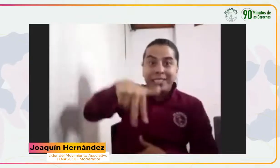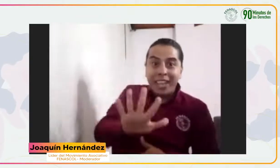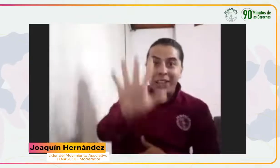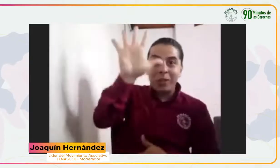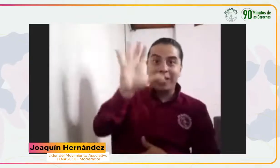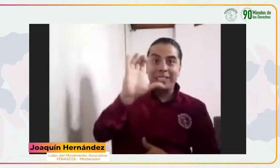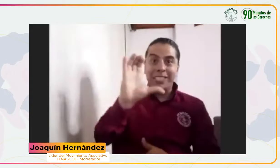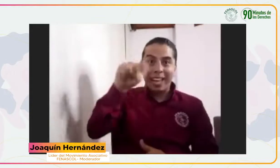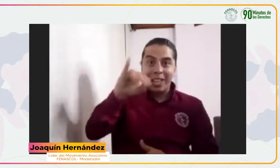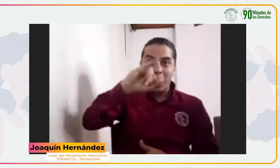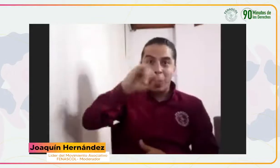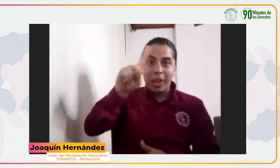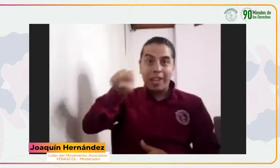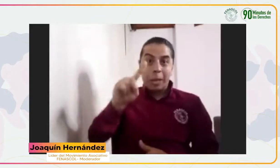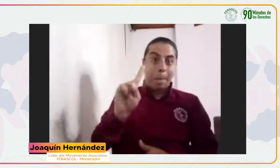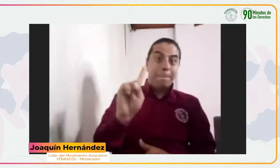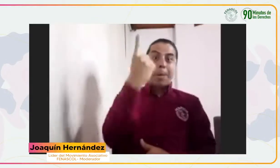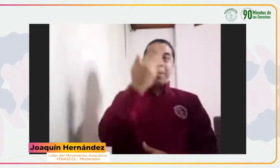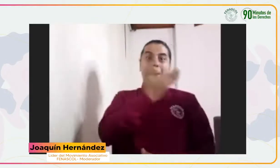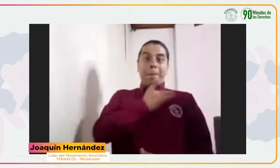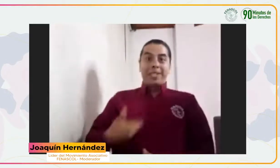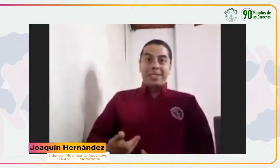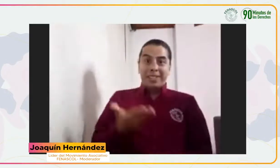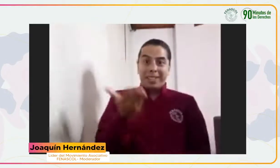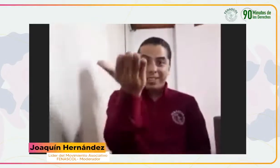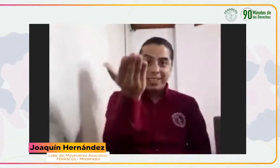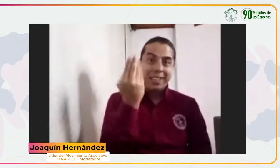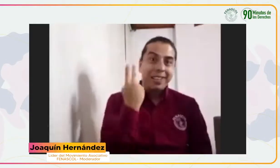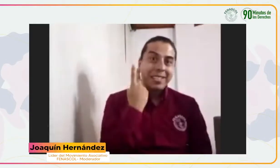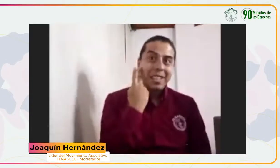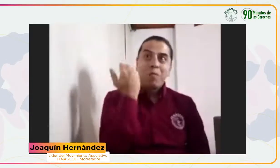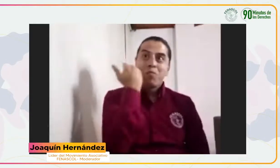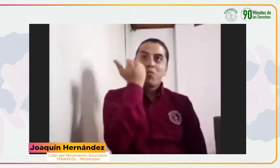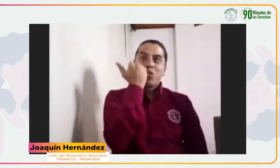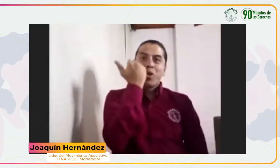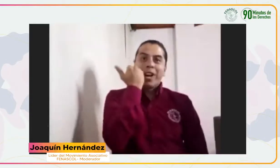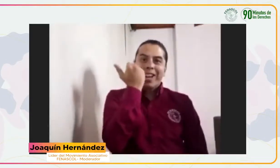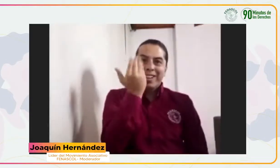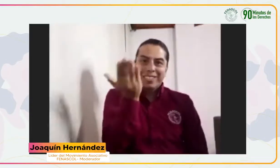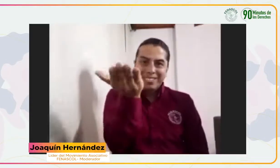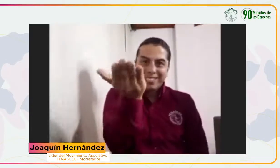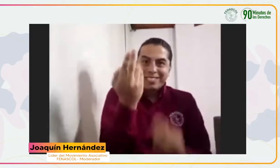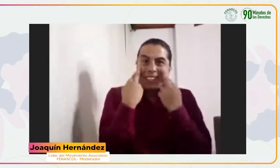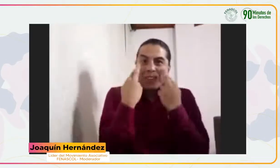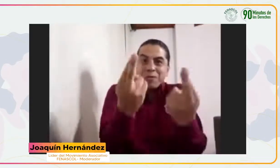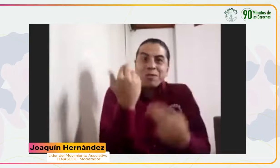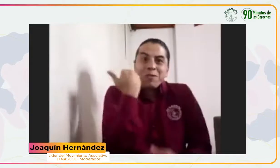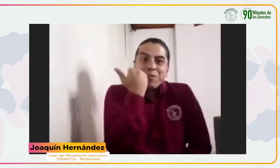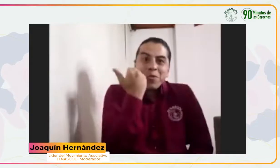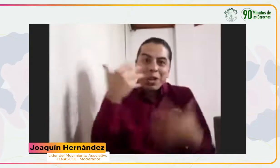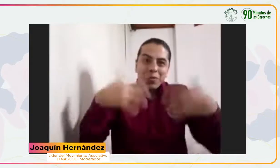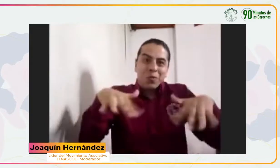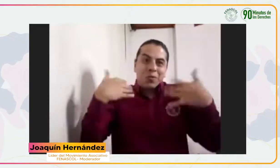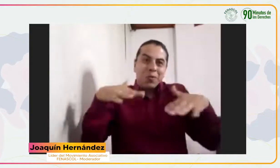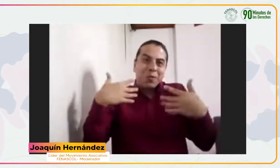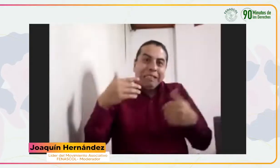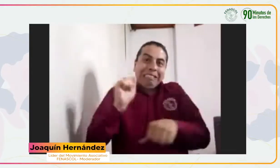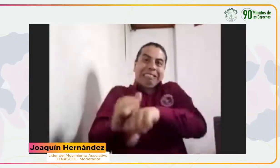darte ese reconocimiento al reconocerte como la primera presidenta en esa experiencia, pues